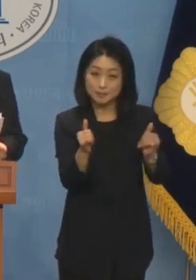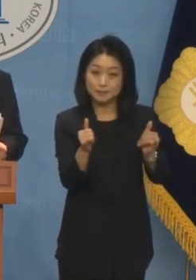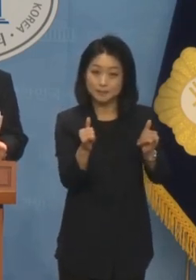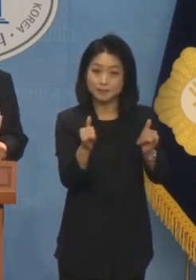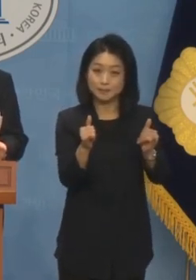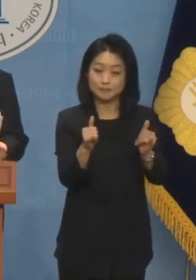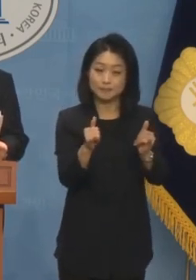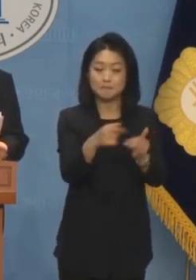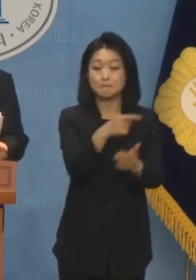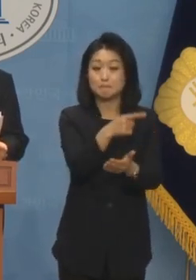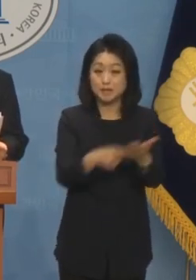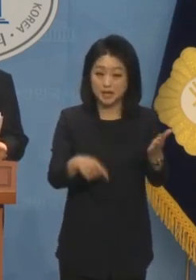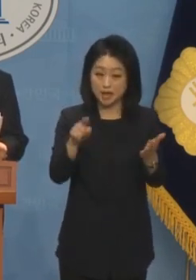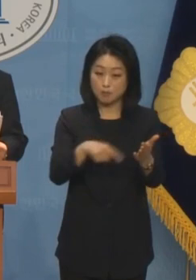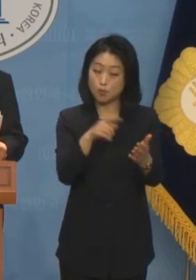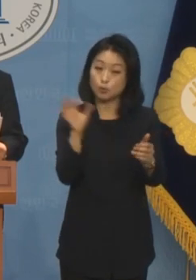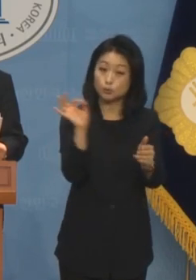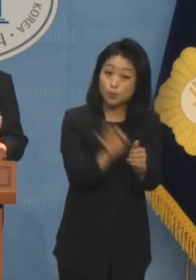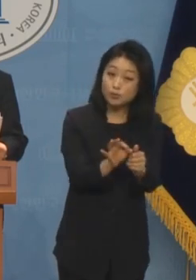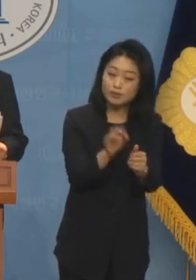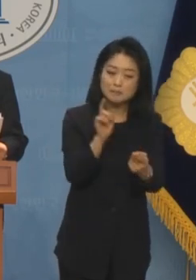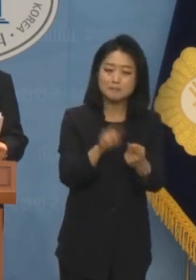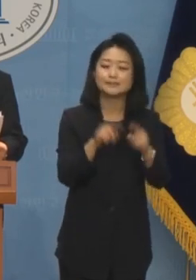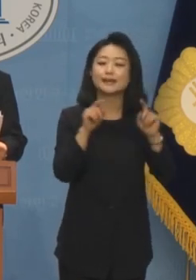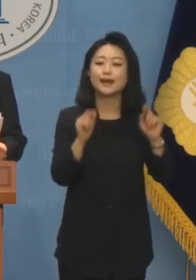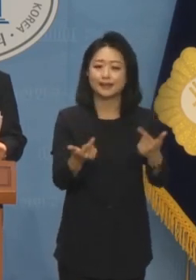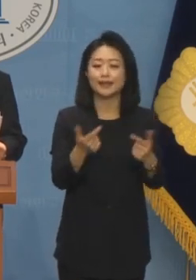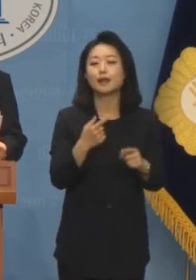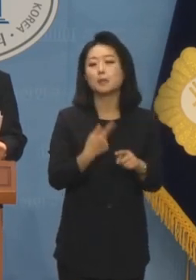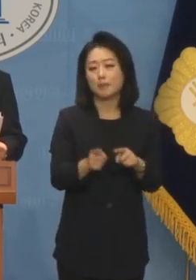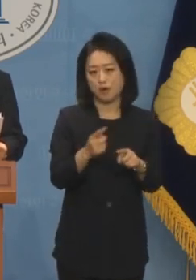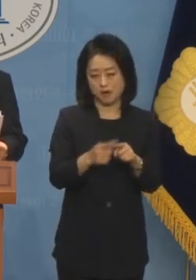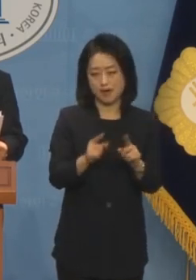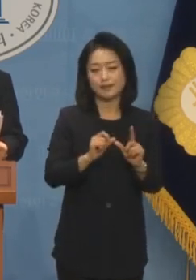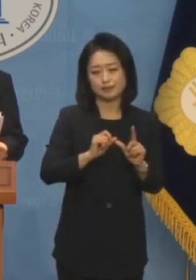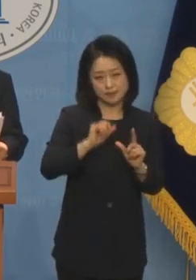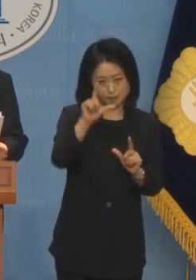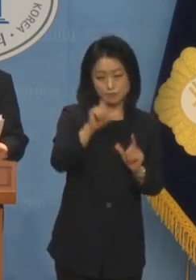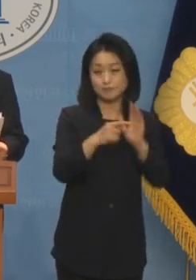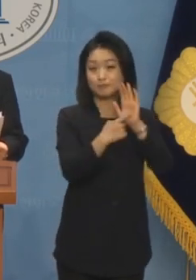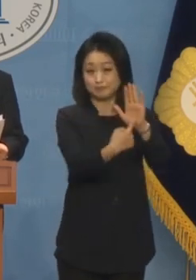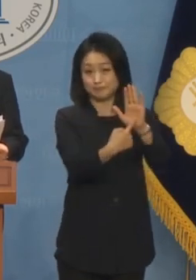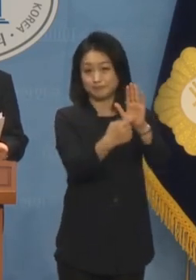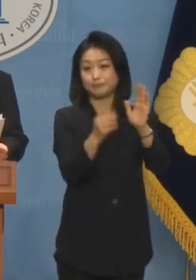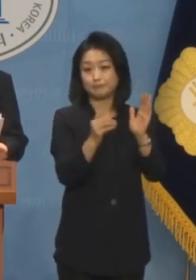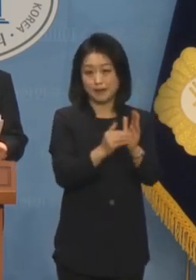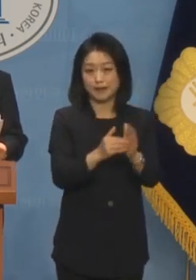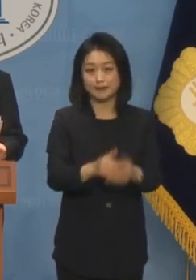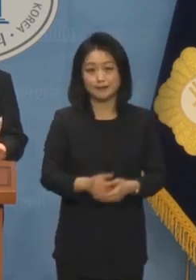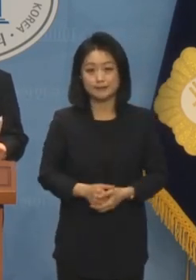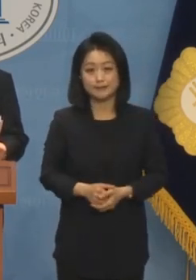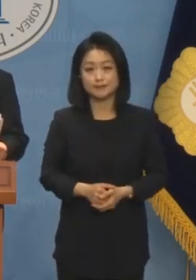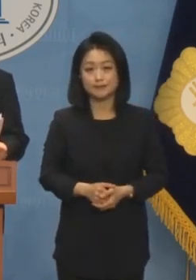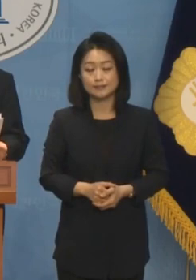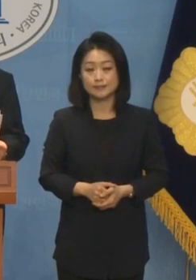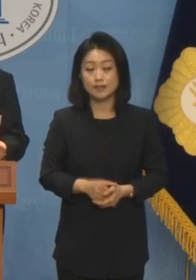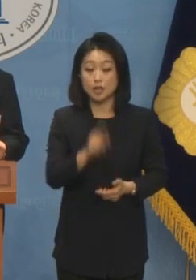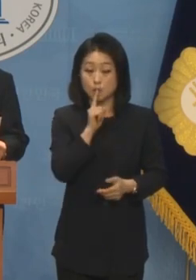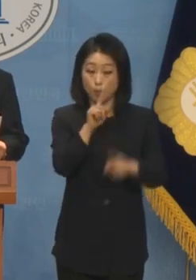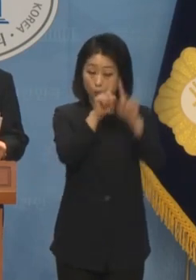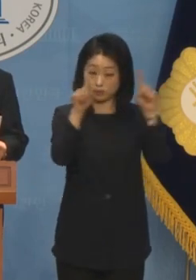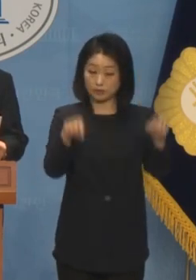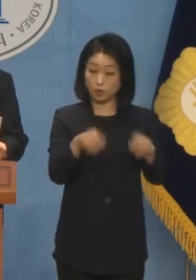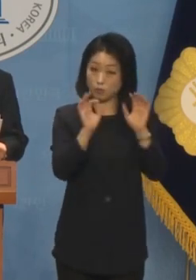자영업자의 손실보전 수단으로는 적합하지 않았다는 분석이 연구 결론으로 제시되었습니다. 이